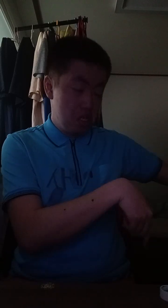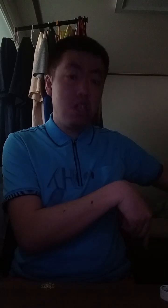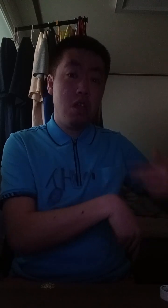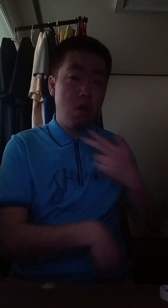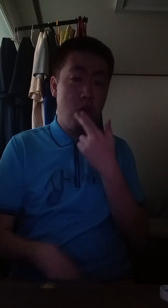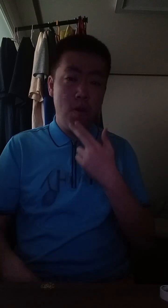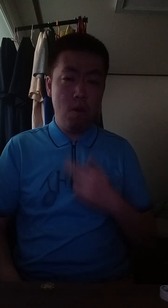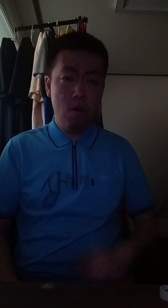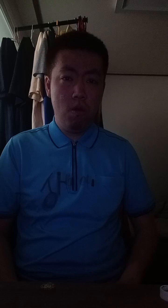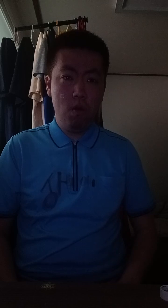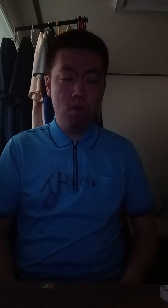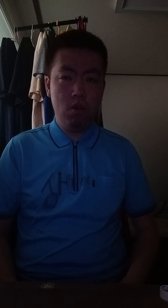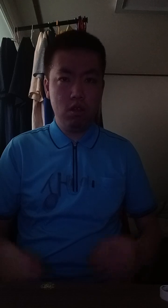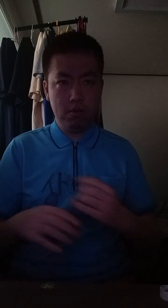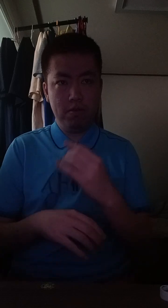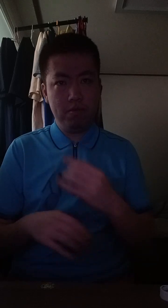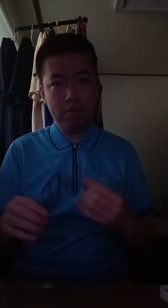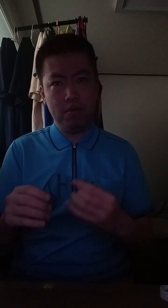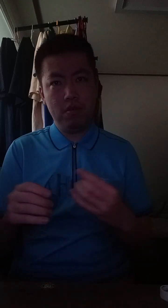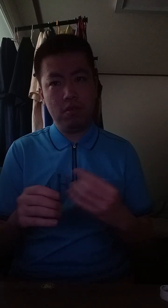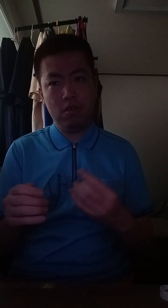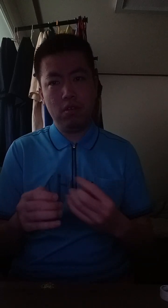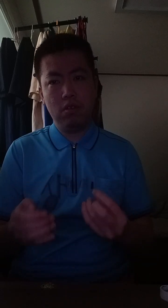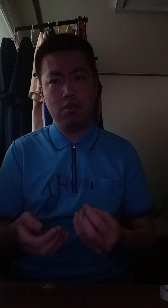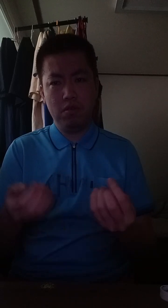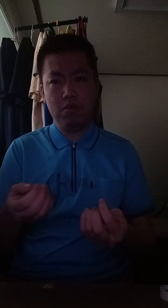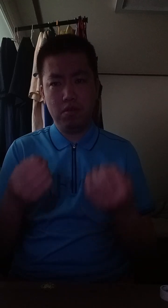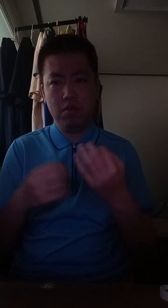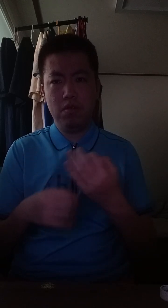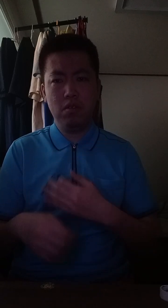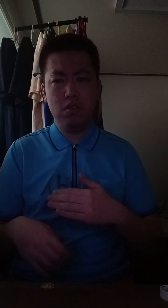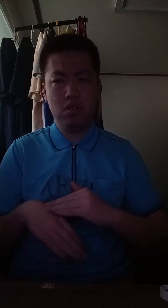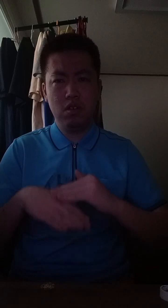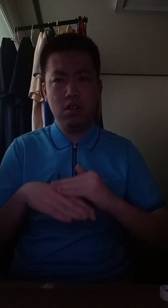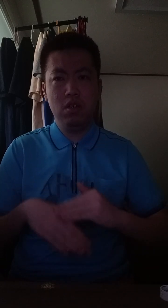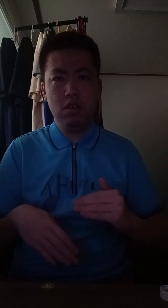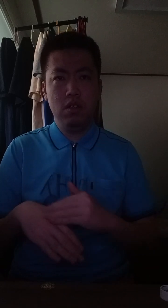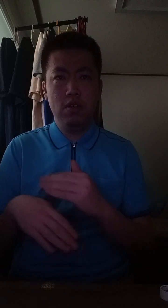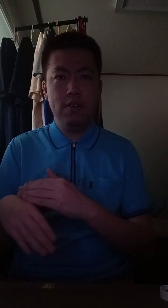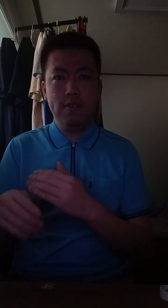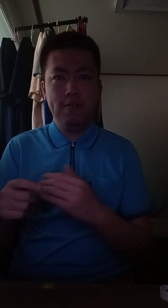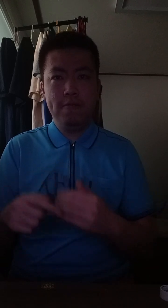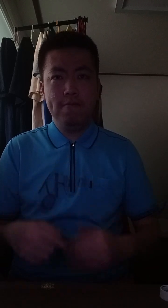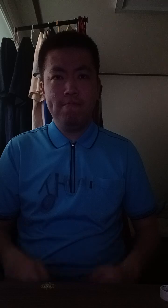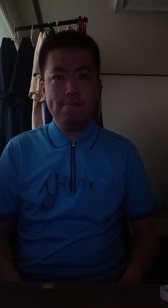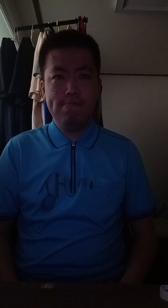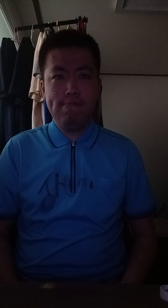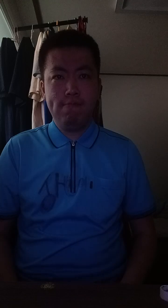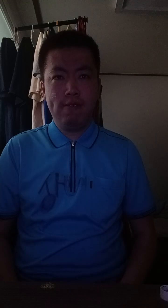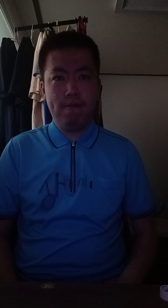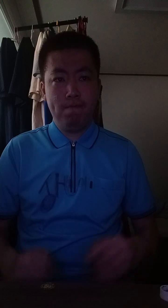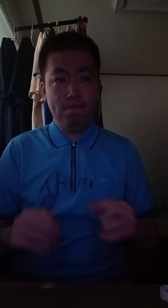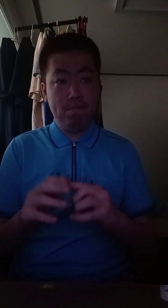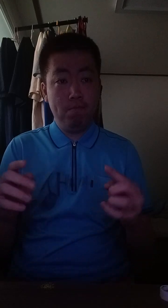때문입니다. 아버지는 간신히 아이를 끌어올려 가슴에 안고 수영장 밖으로 나옵니다. 배수구 수압이 너무 강해서